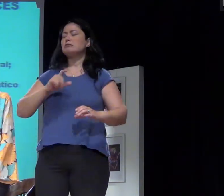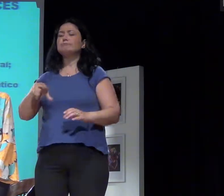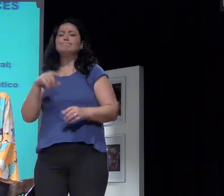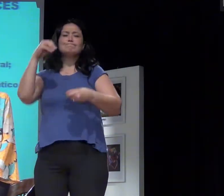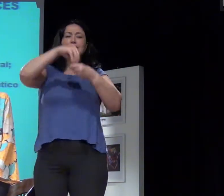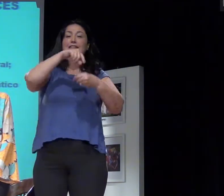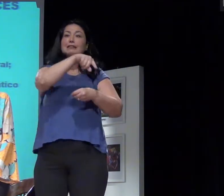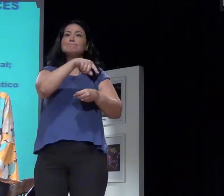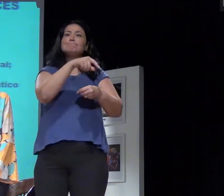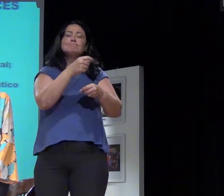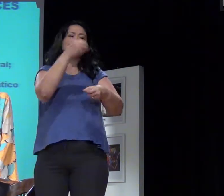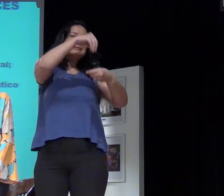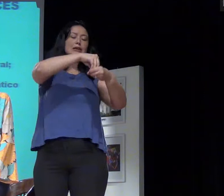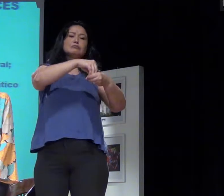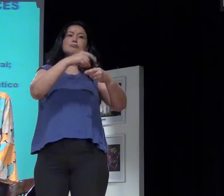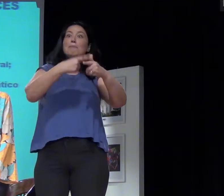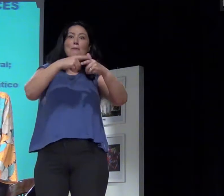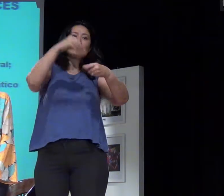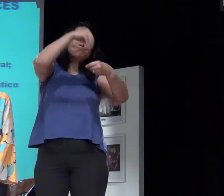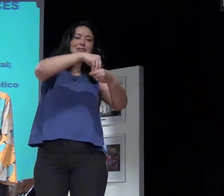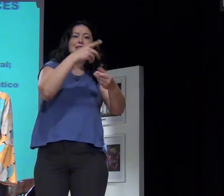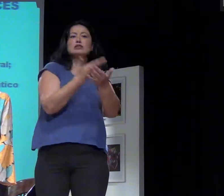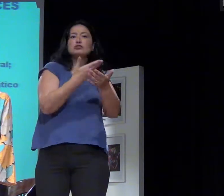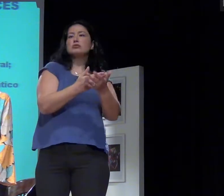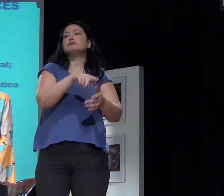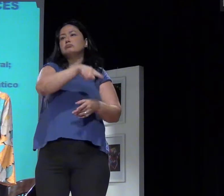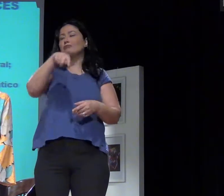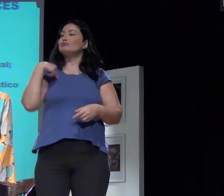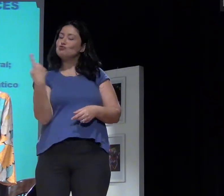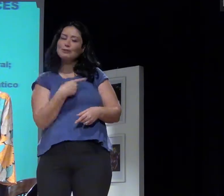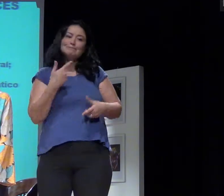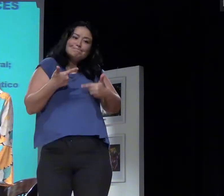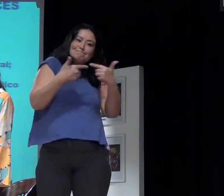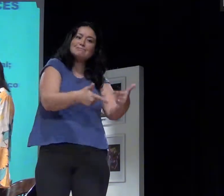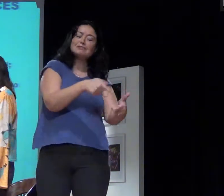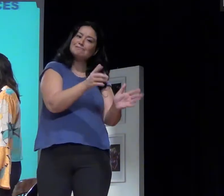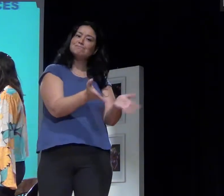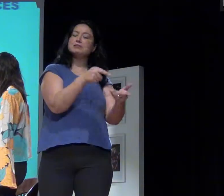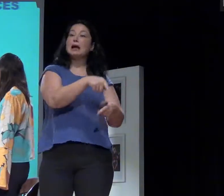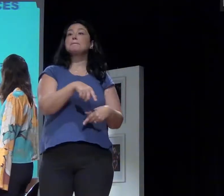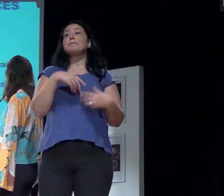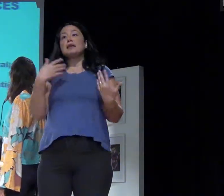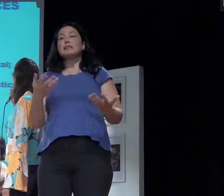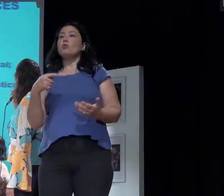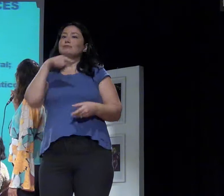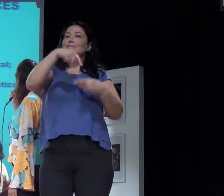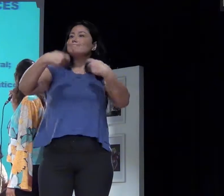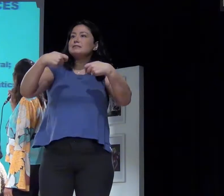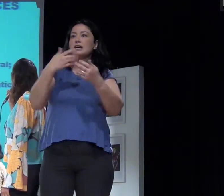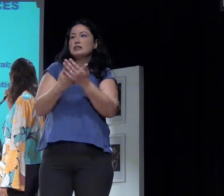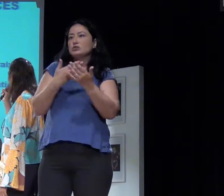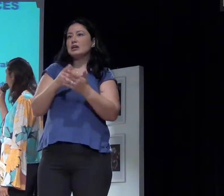resolver na escola, né? Os mediadores ainda somos nós. Então, a necessidade da escola de